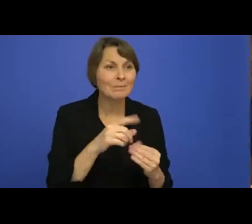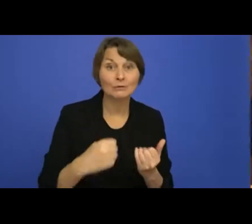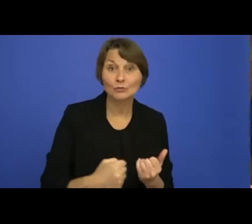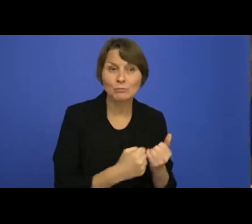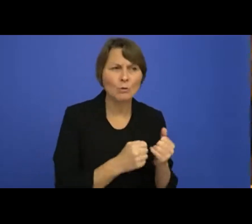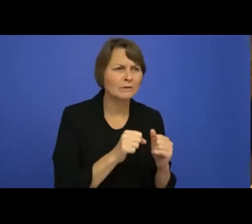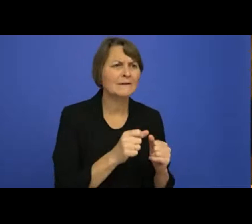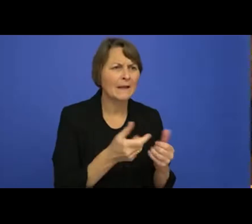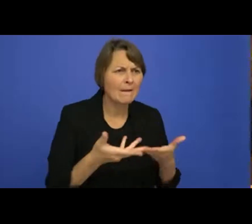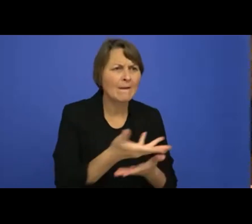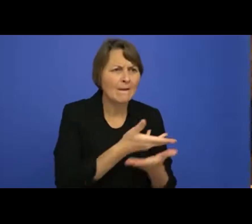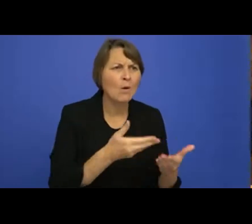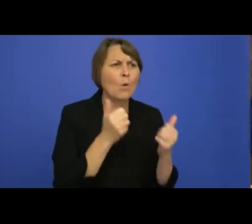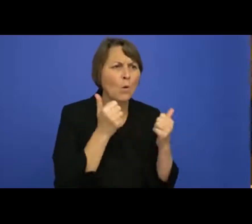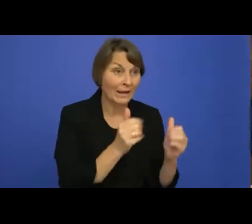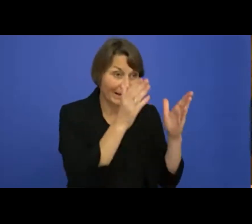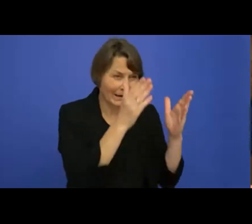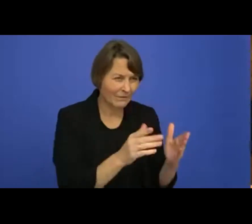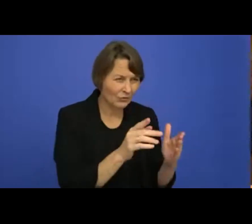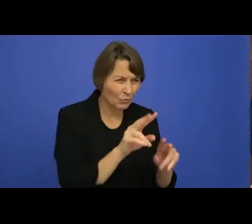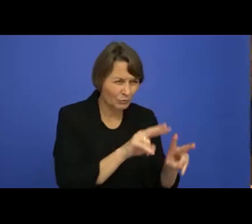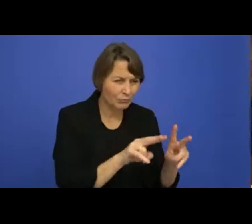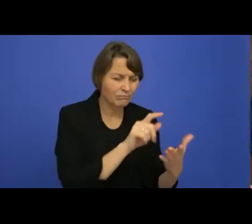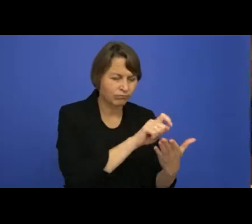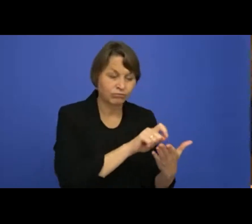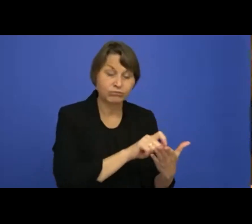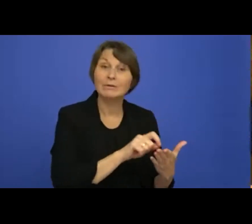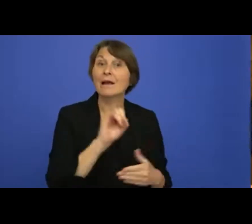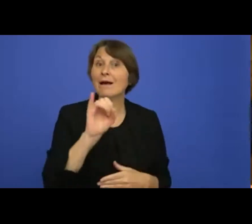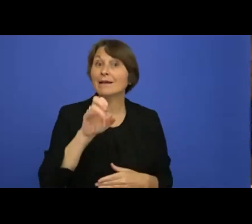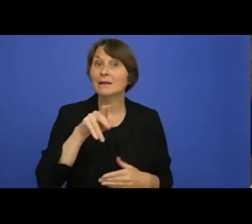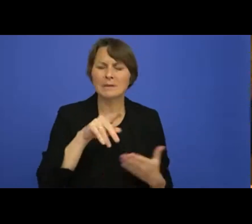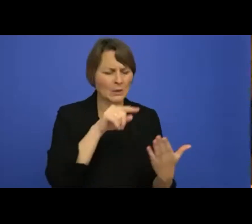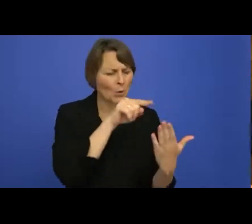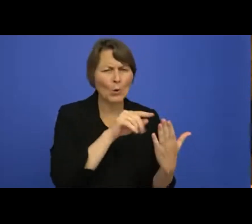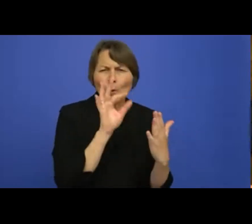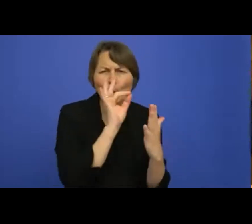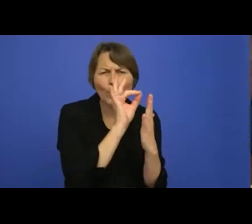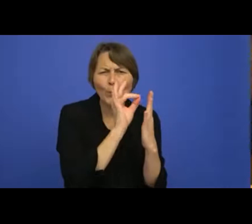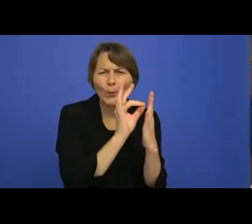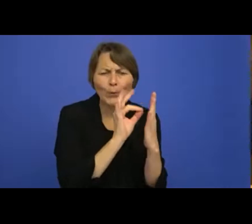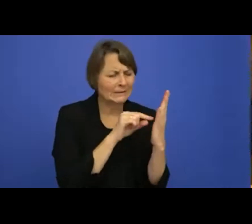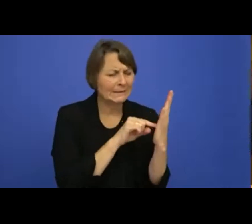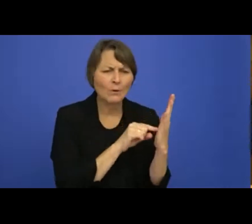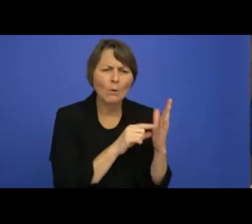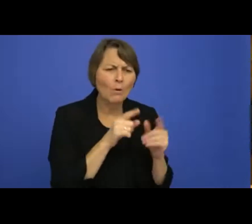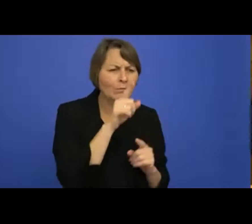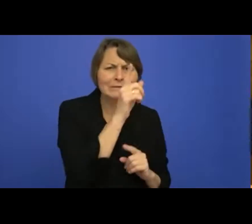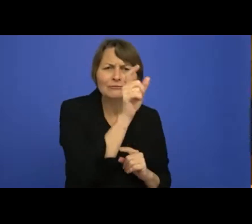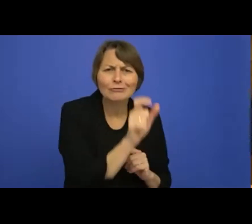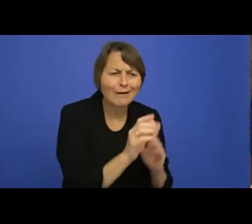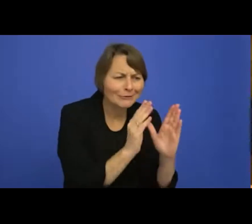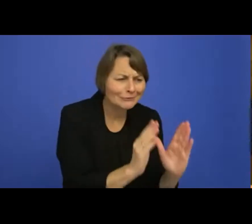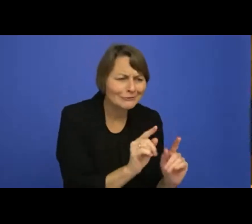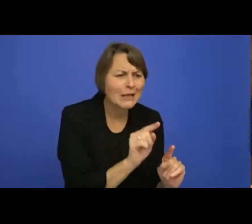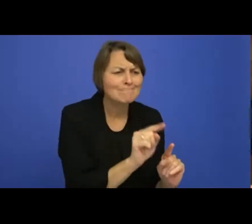le personnel logistique et les familles. Ces IEP donnent des informations détaillées sur chacun